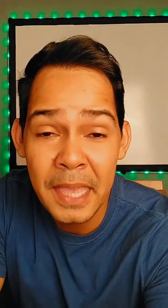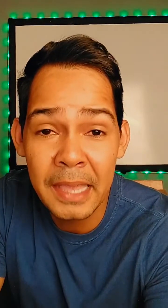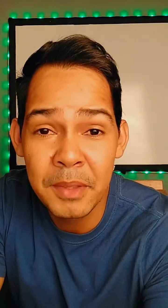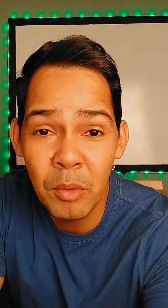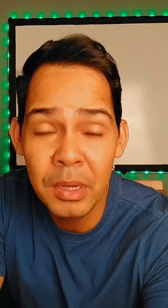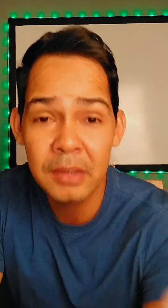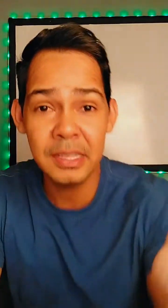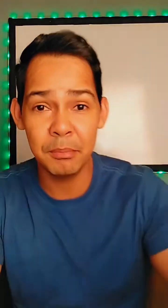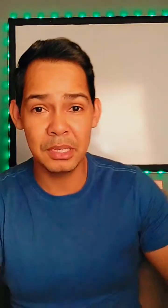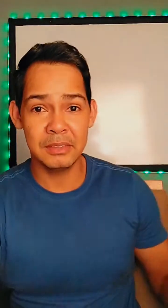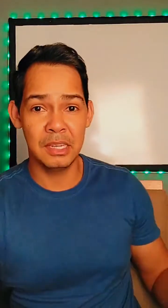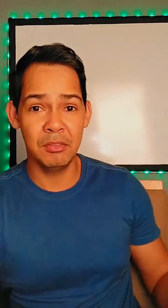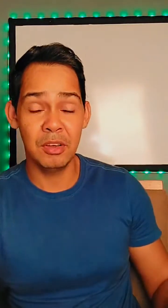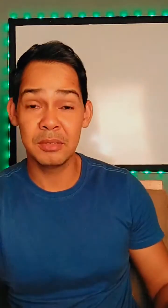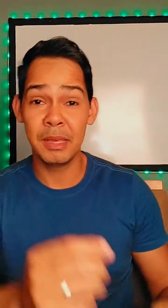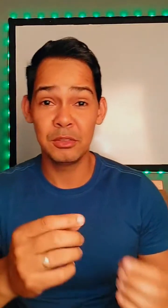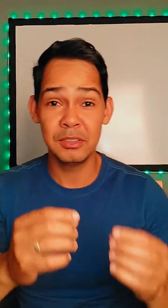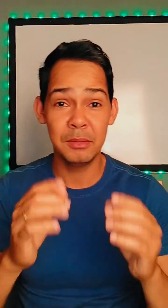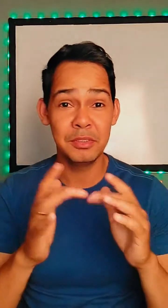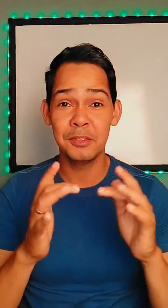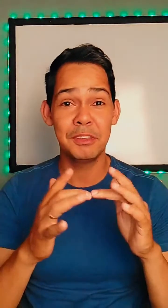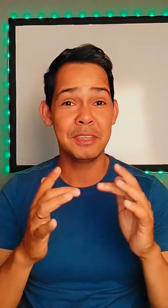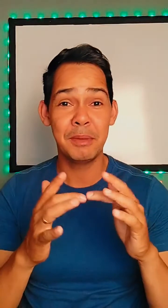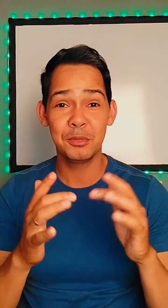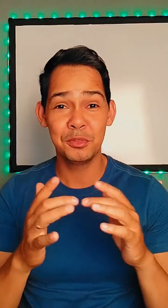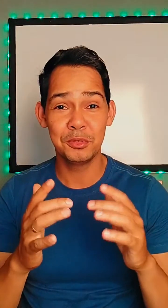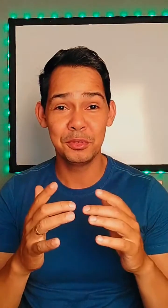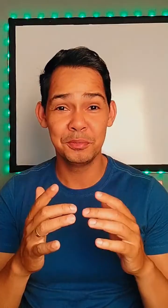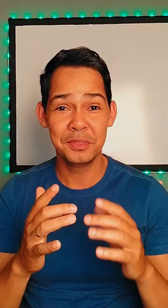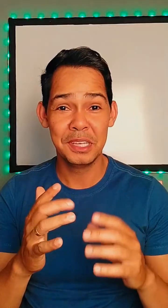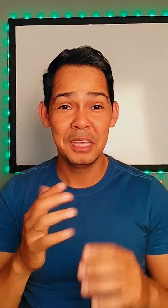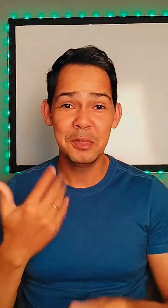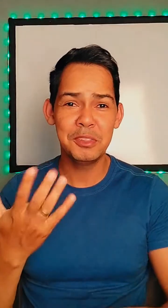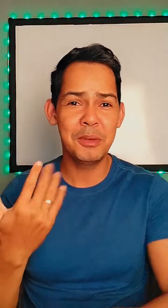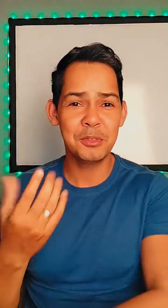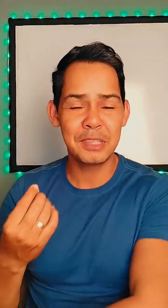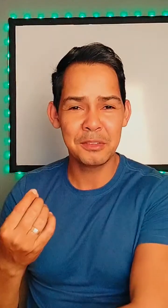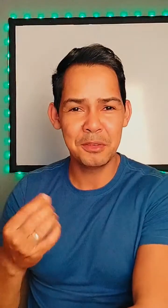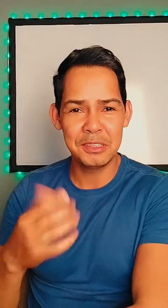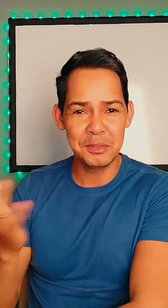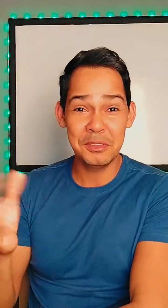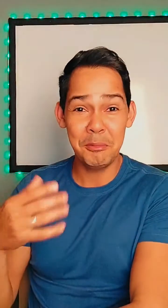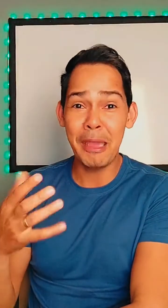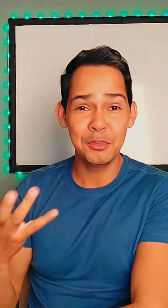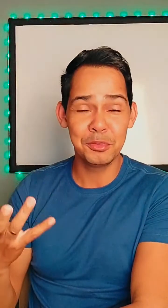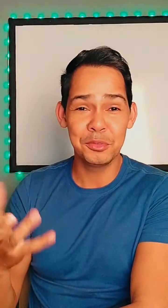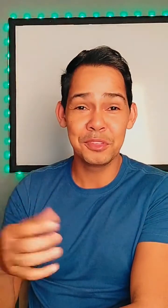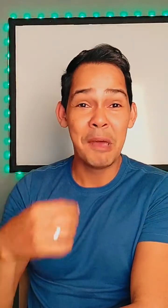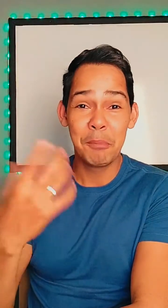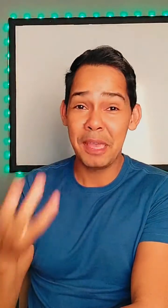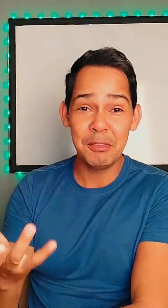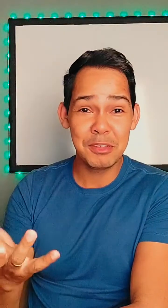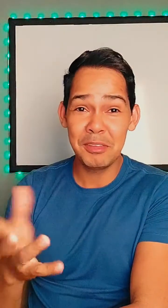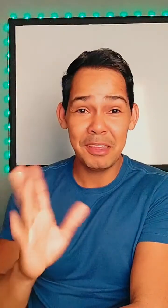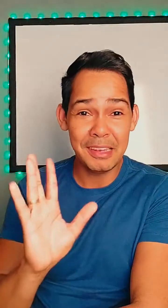me dá um branco. Sabe por que você está nervosa, Marluz? Porque você precisa conversar mais com o surdo. Você precisa ter mais contato com ele, você precisa ver mais surdos. Porque aí você vai ver que ele não